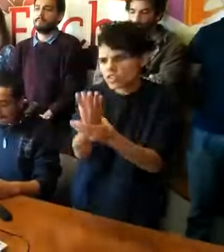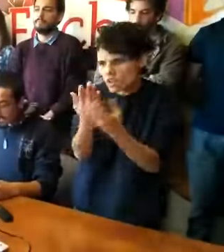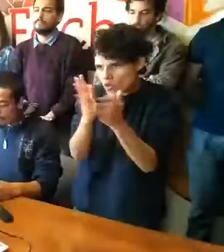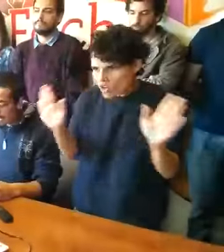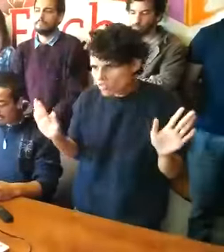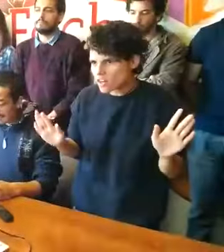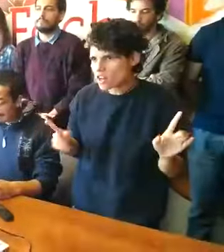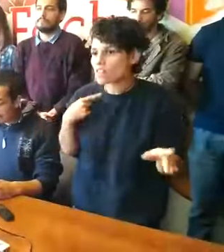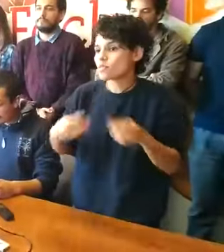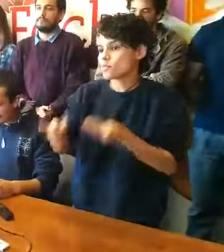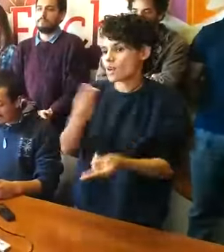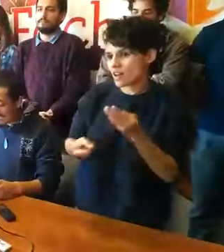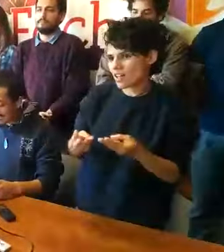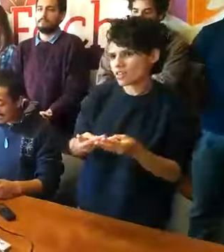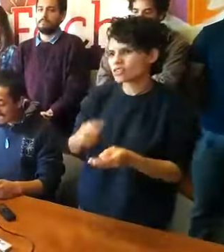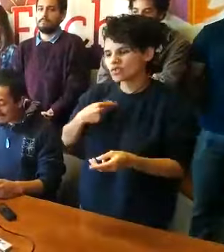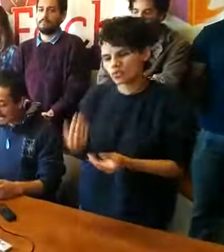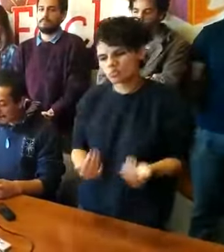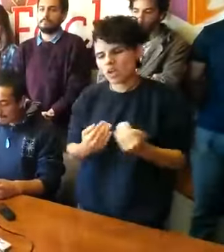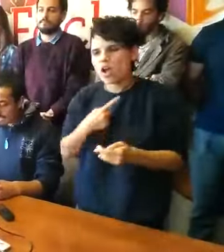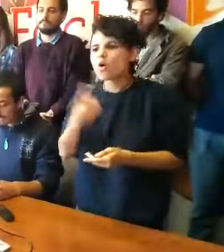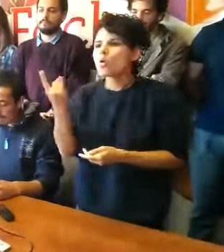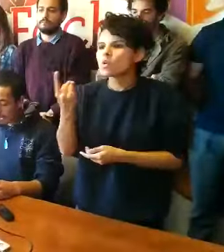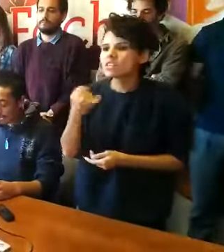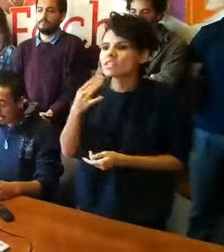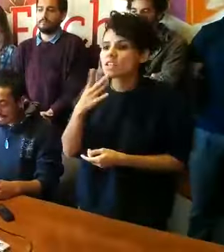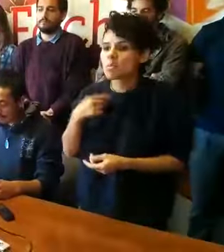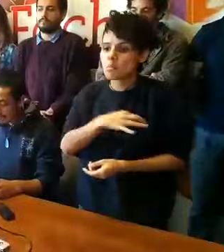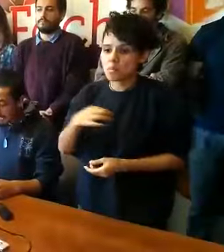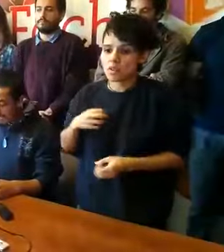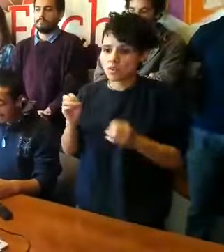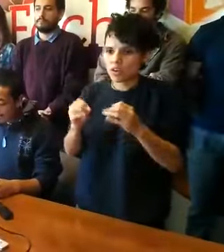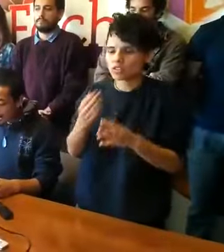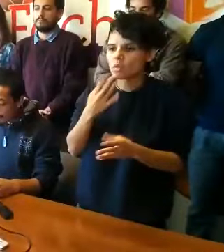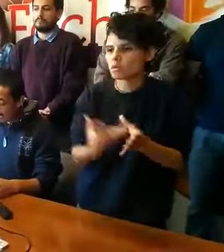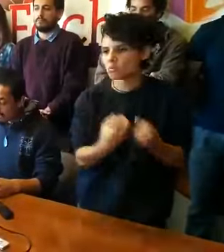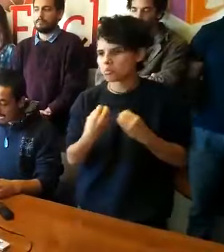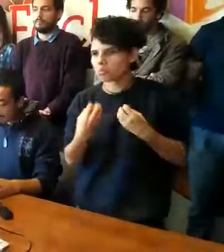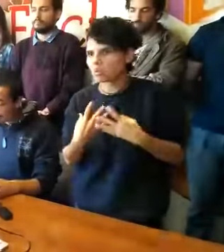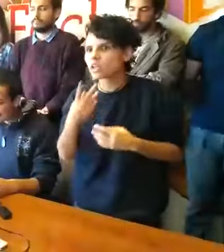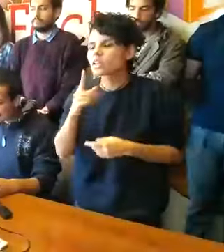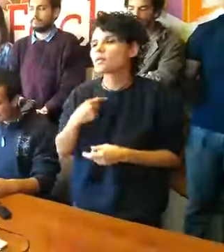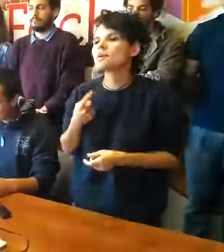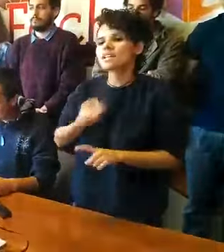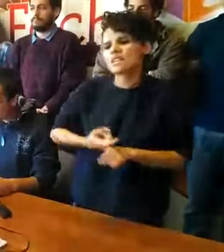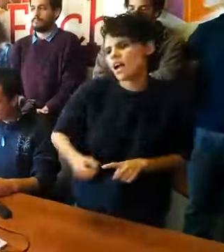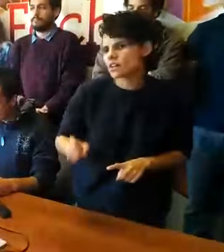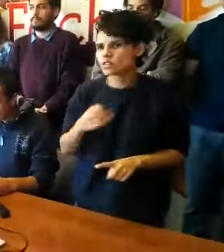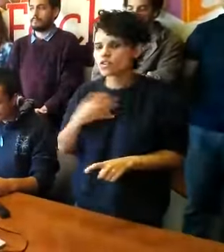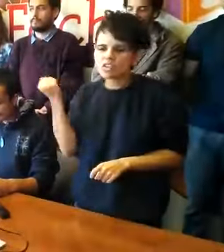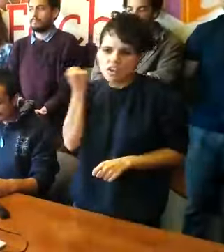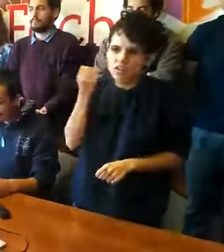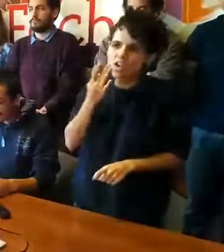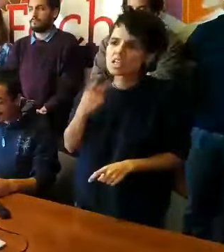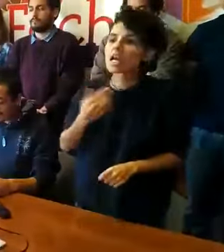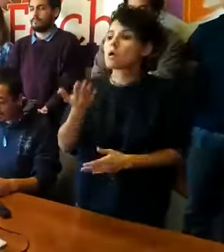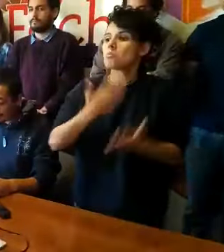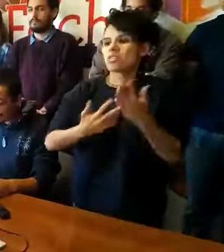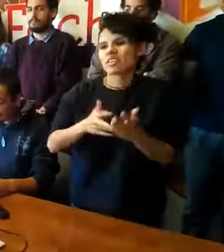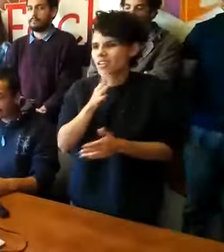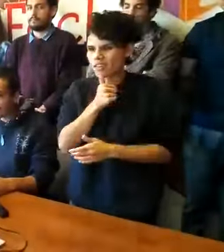este panorama, como estudiantes de una universidad crítica, batida por el Ministerio de Educación chileno, y traicionados por el organismo estudiantil que dice proteger y representar